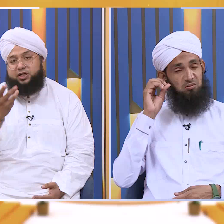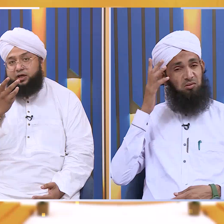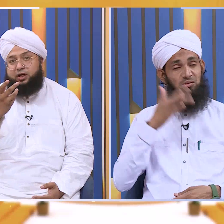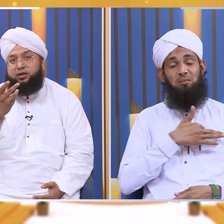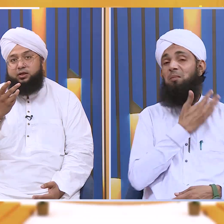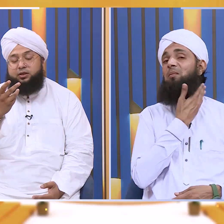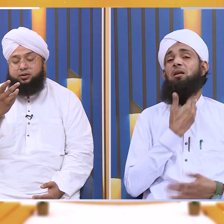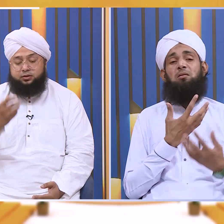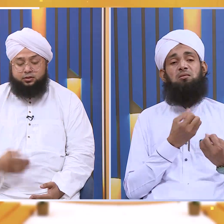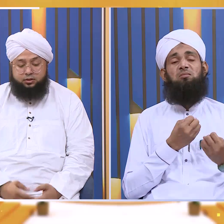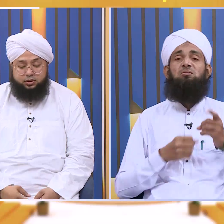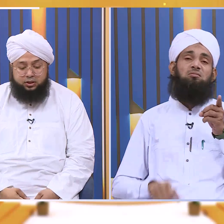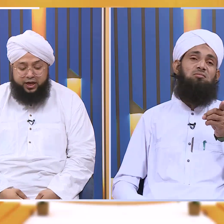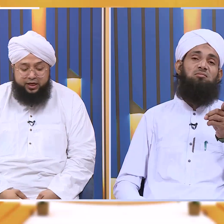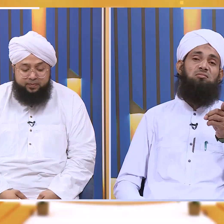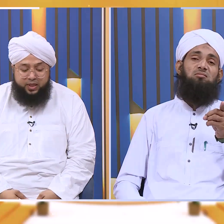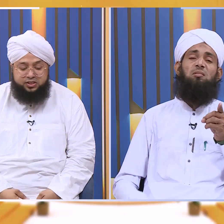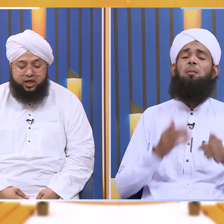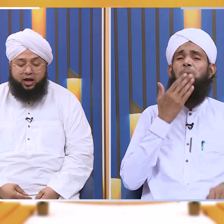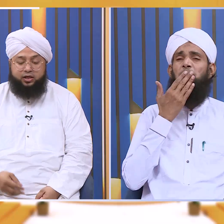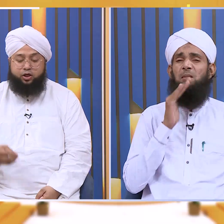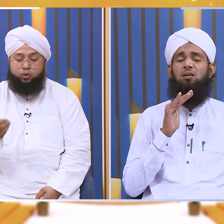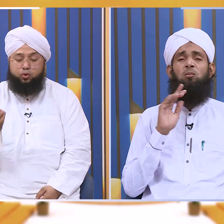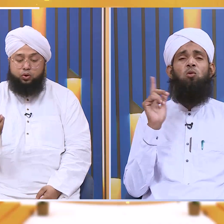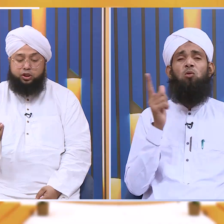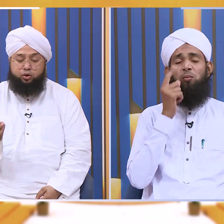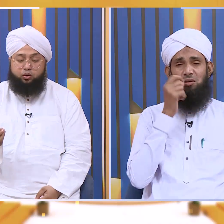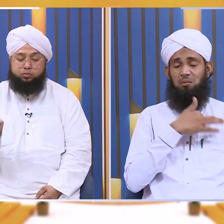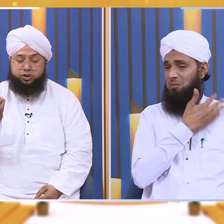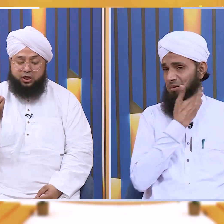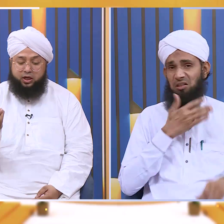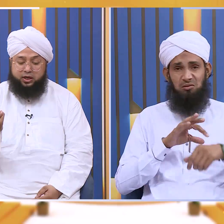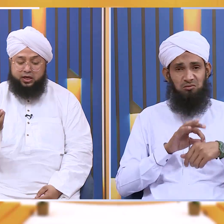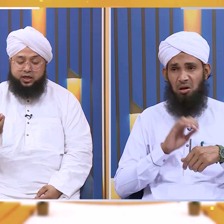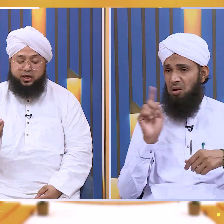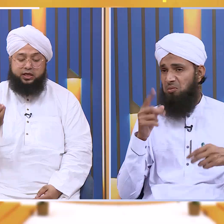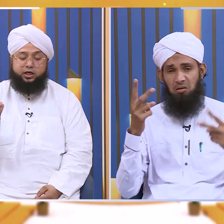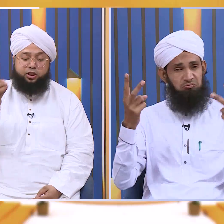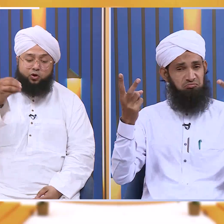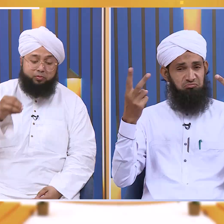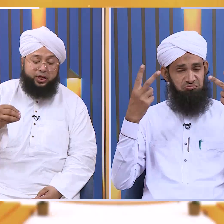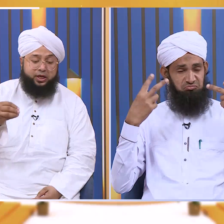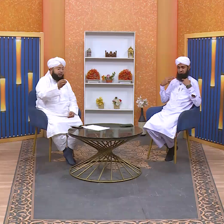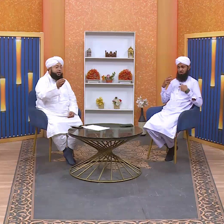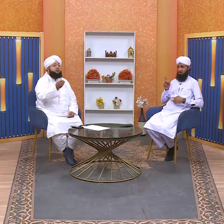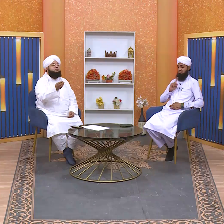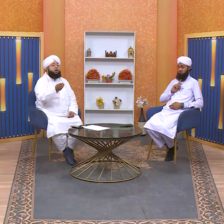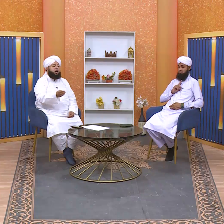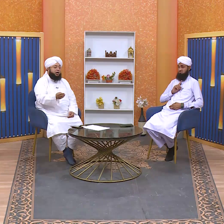کرنا، یعنی اس طرح کے لوگوں کے دلوں کو مسخر کر کے ان کے دلوں میں ایسا مقام